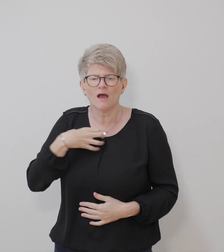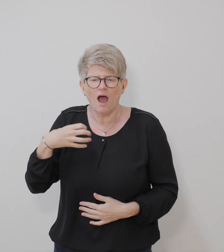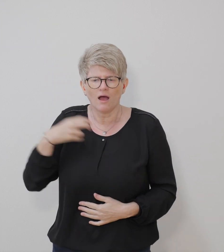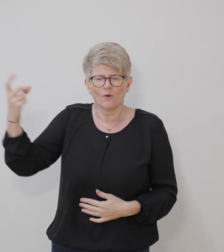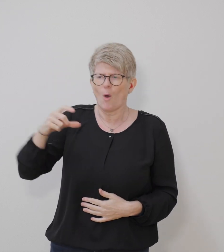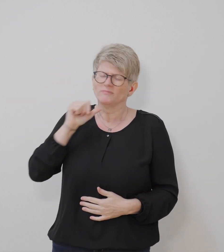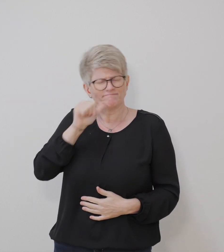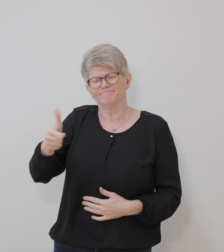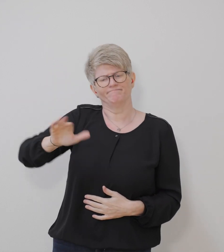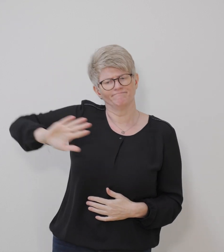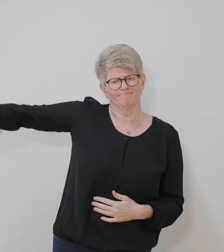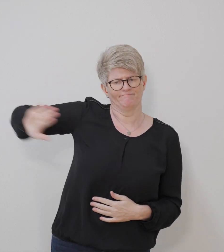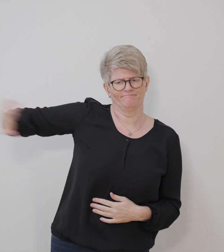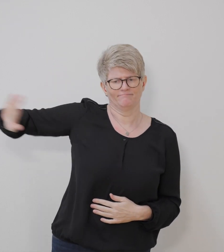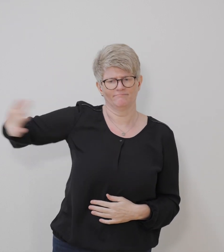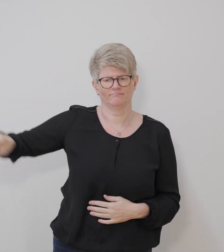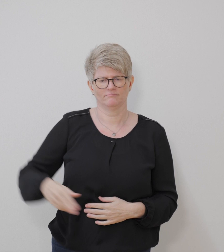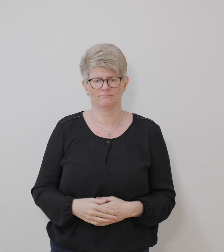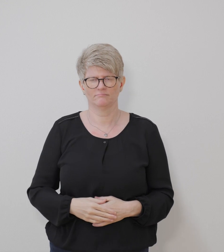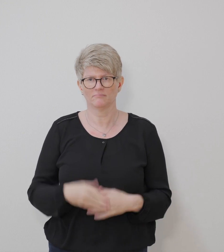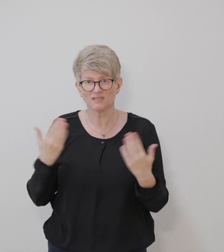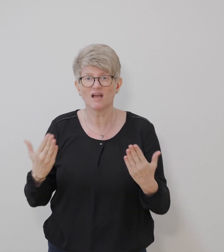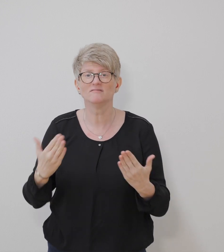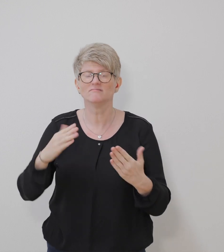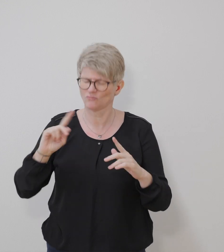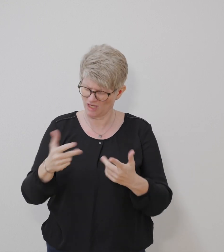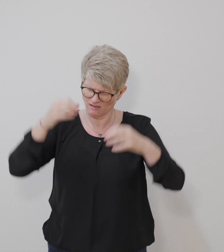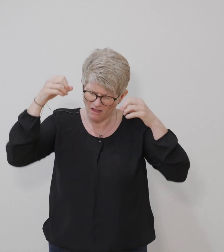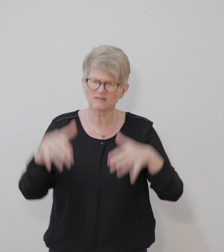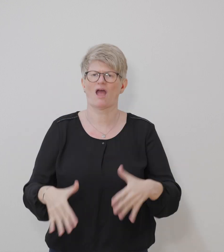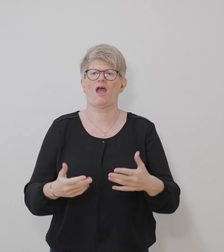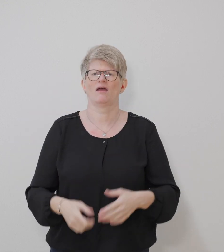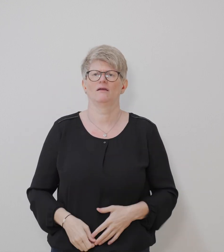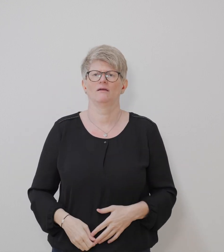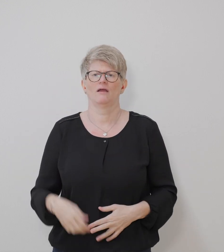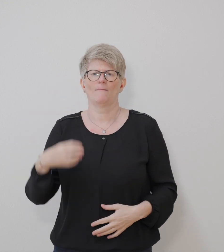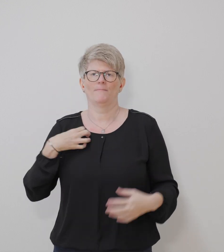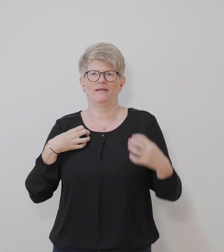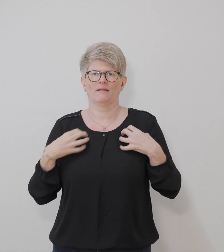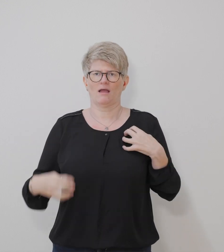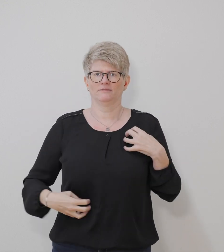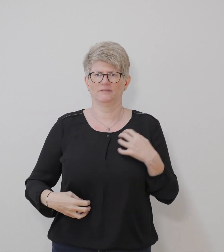Ich wäre so gerne wieder gesund, würde gerne einfach nur leben, ganz normal leben.